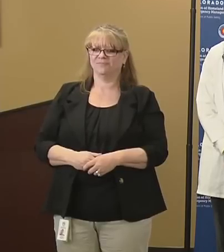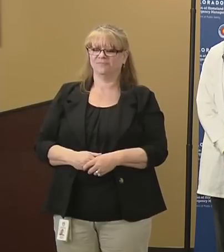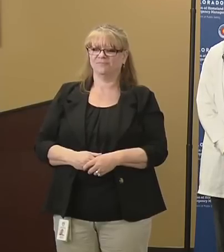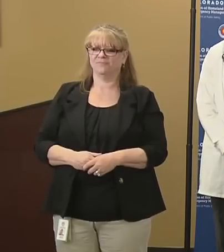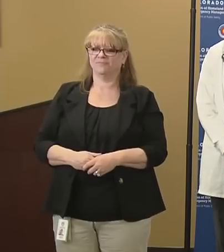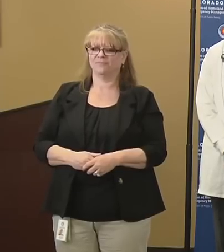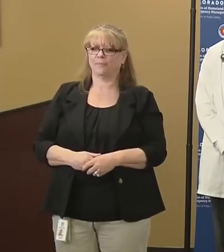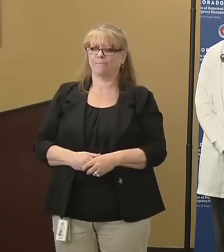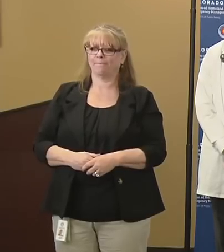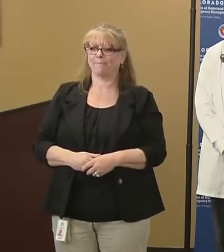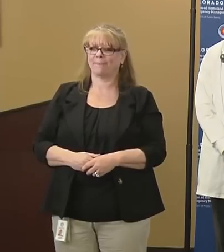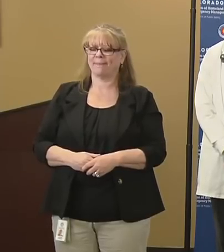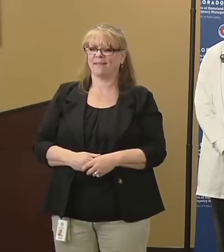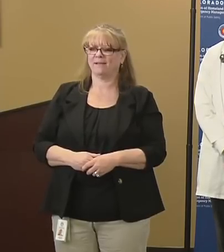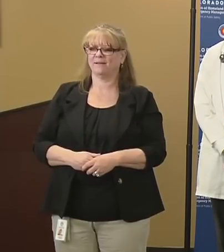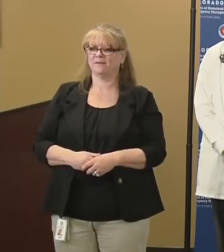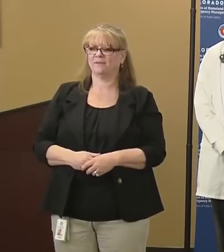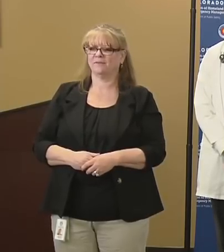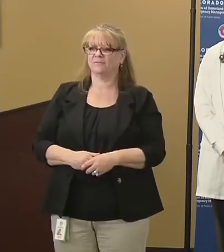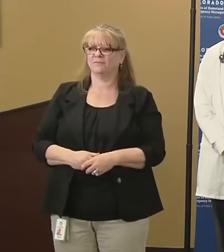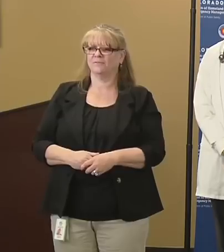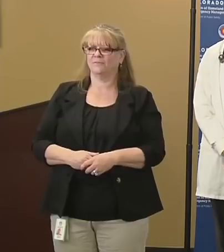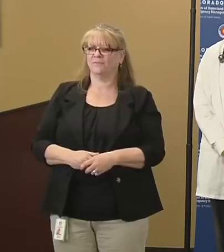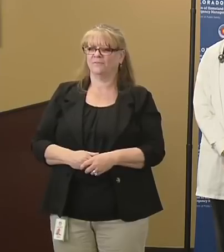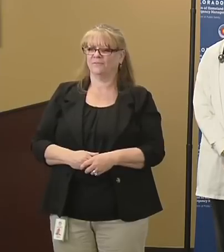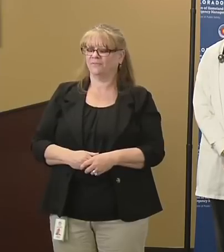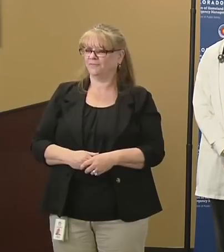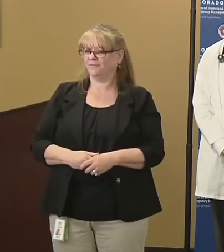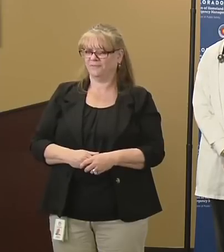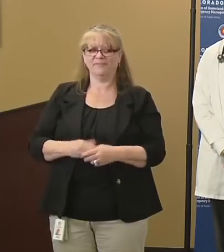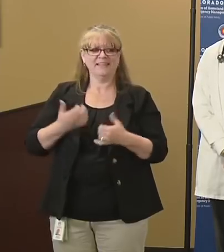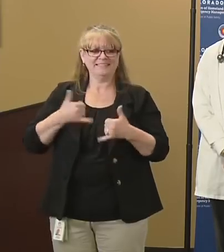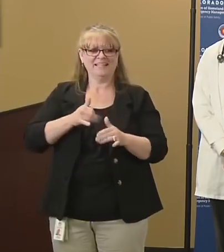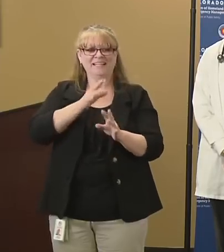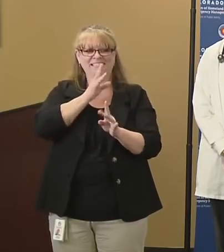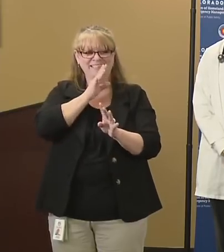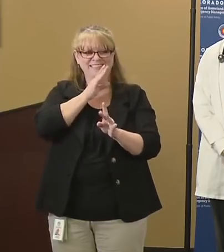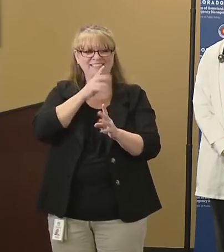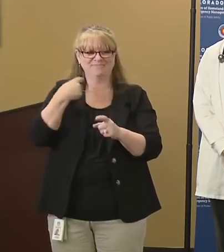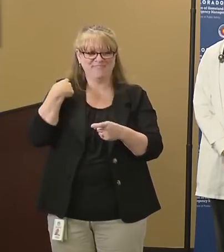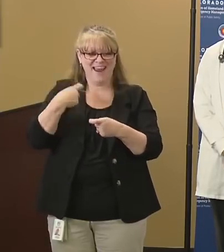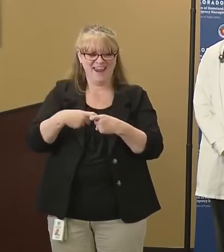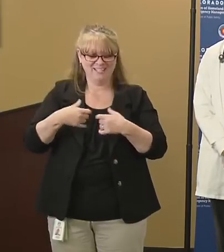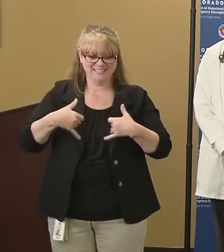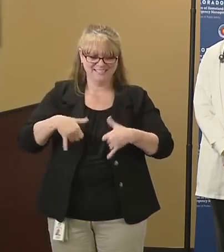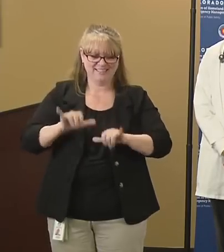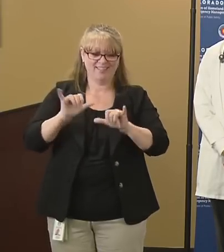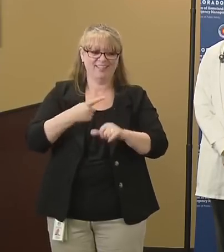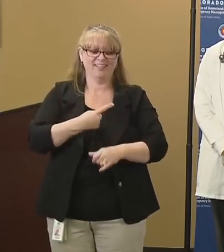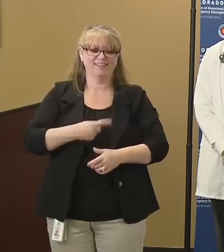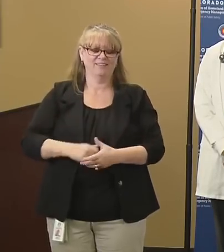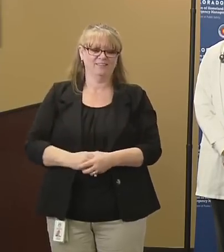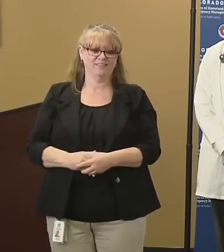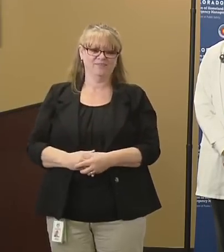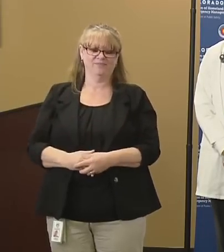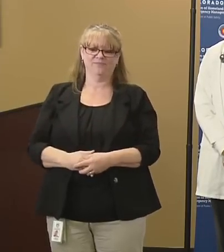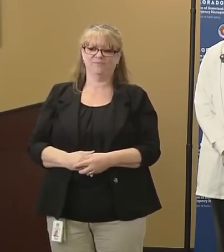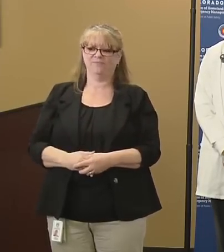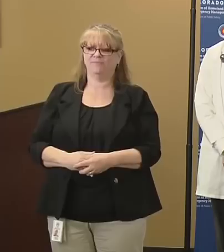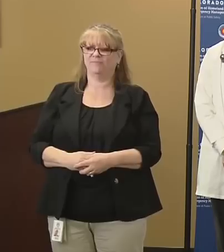esperan en sus casas, lo más pronto podemos abrir nuestros negocios en este estado y